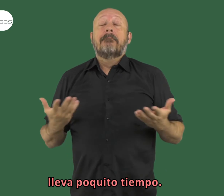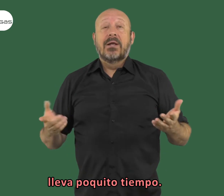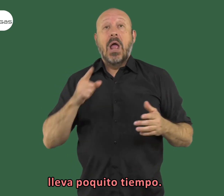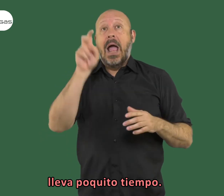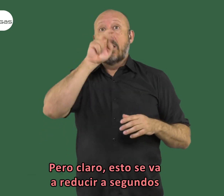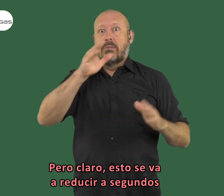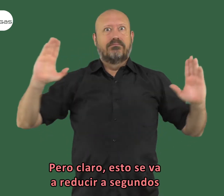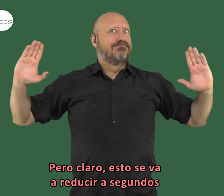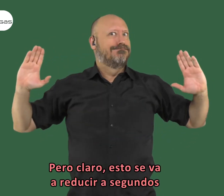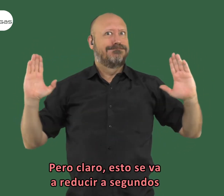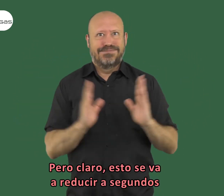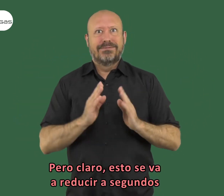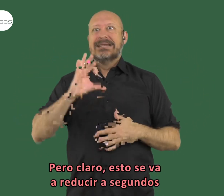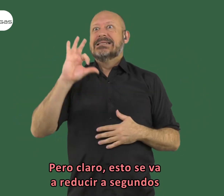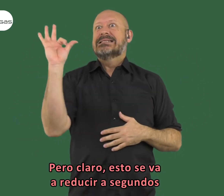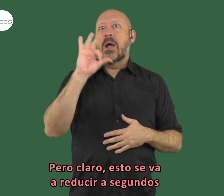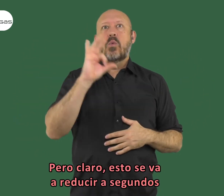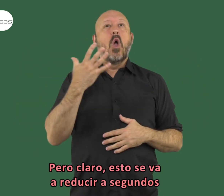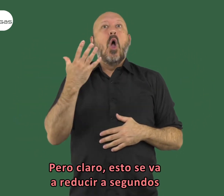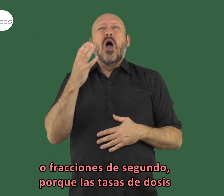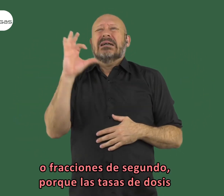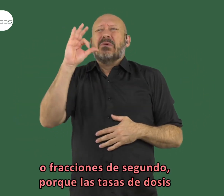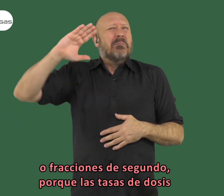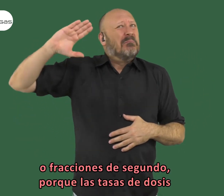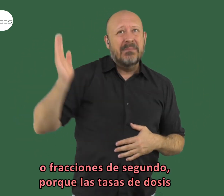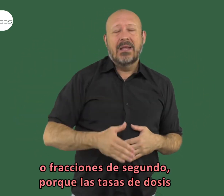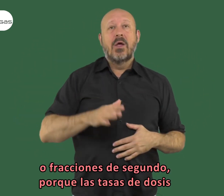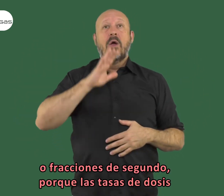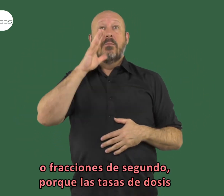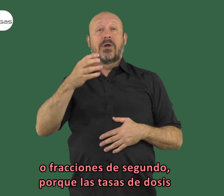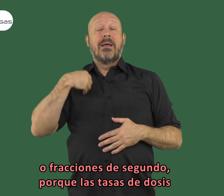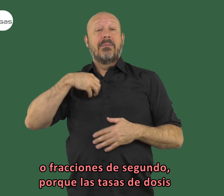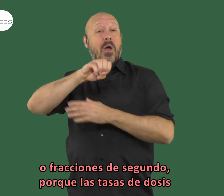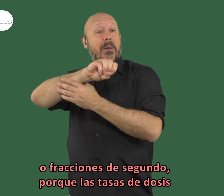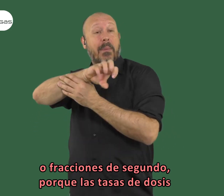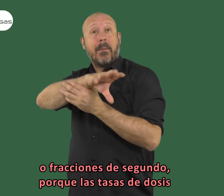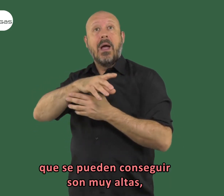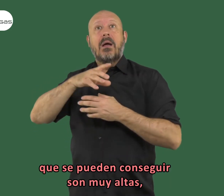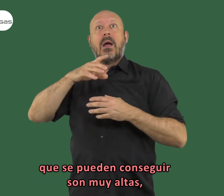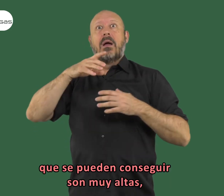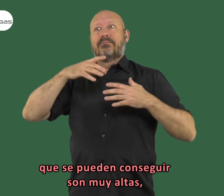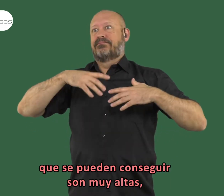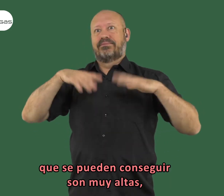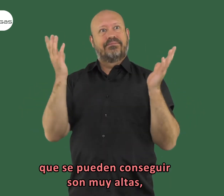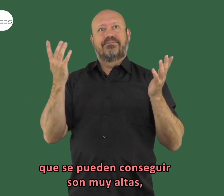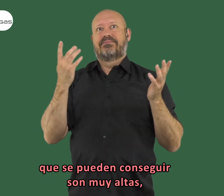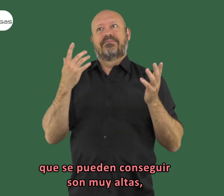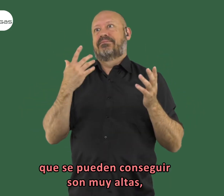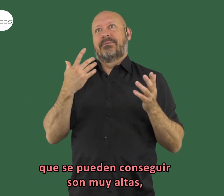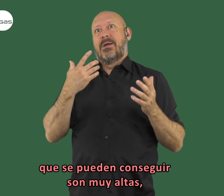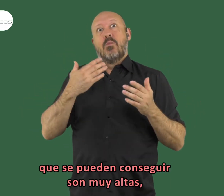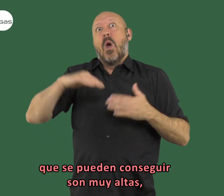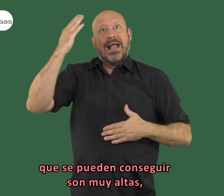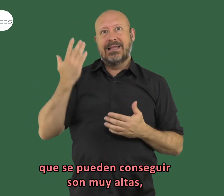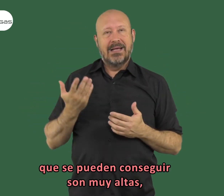poquito tiempo. Pero claro, esto se va a reducir a segundos o fracciones de segundo, porque las tasas de dosis que se pueden conseguir